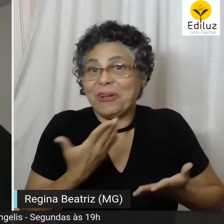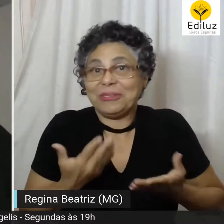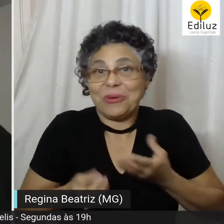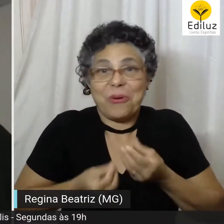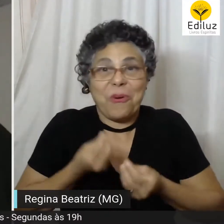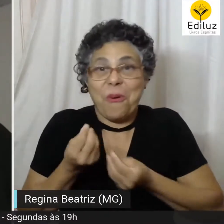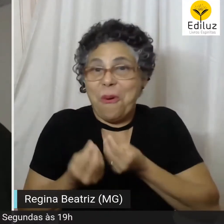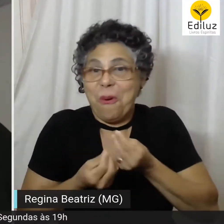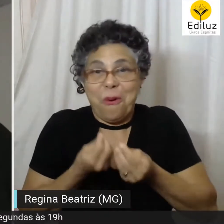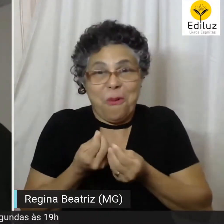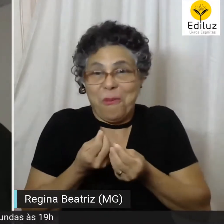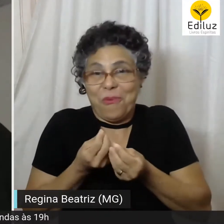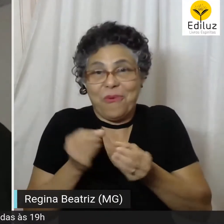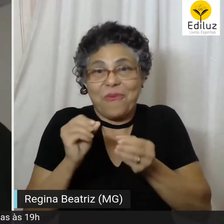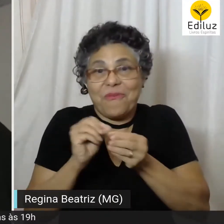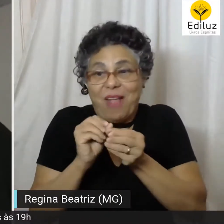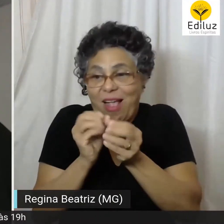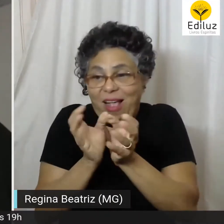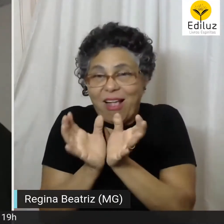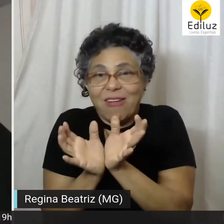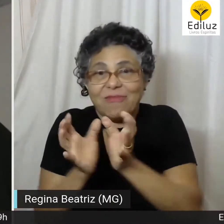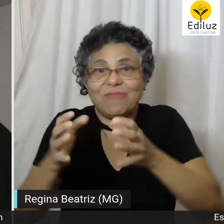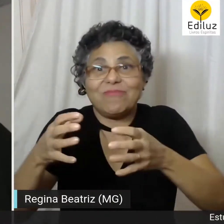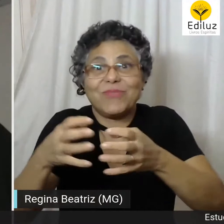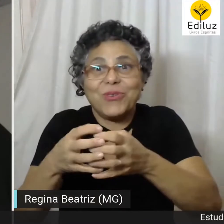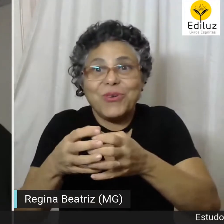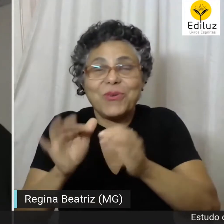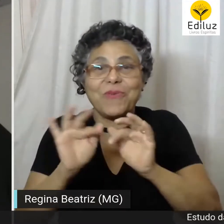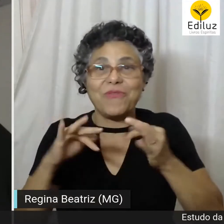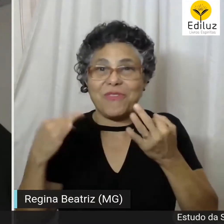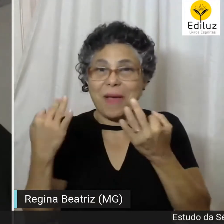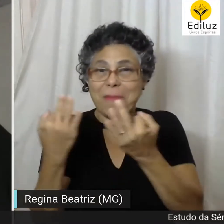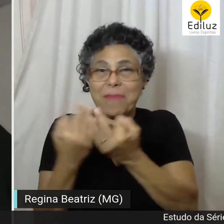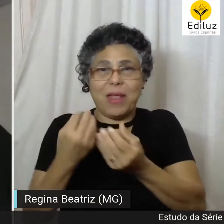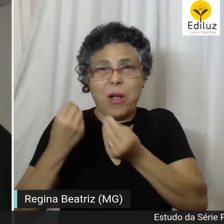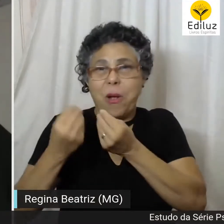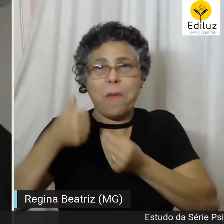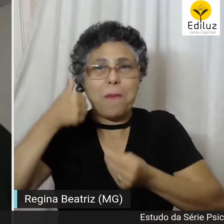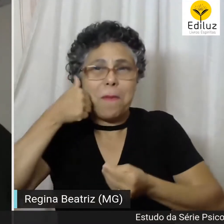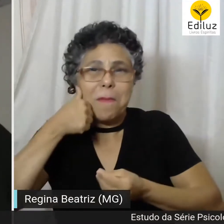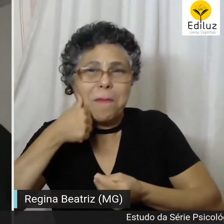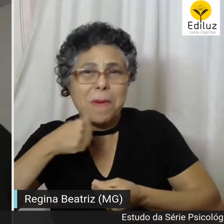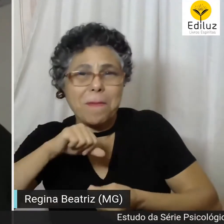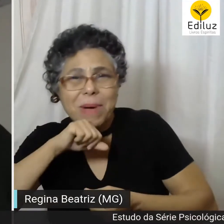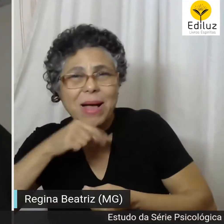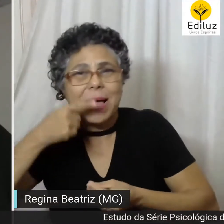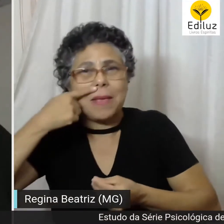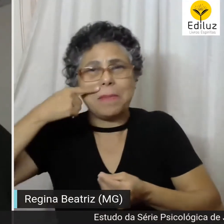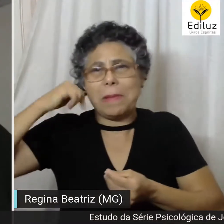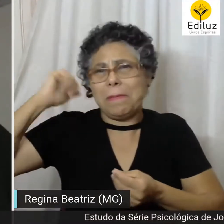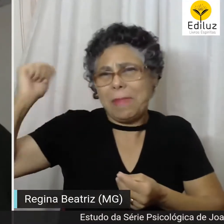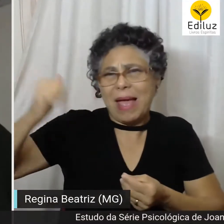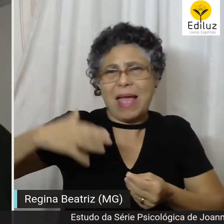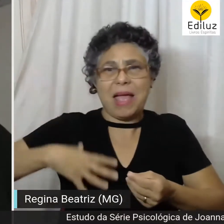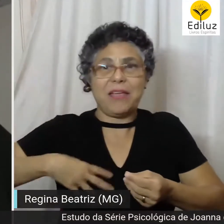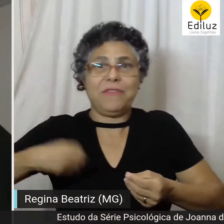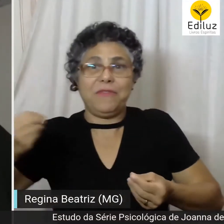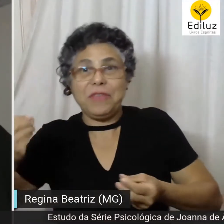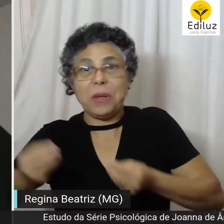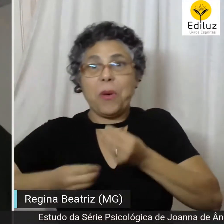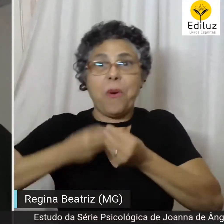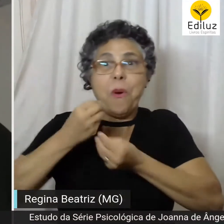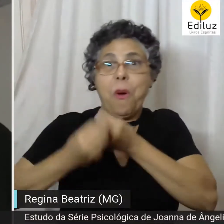constituição familiar e as relações paternais e filiares, e também suas repercussões